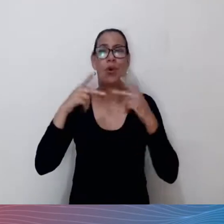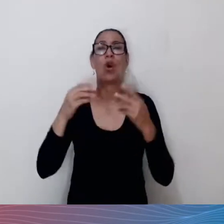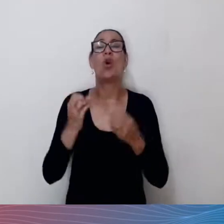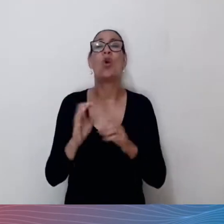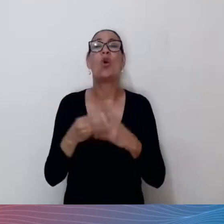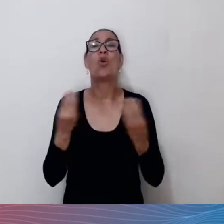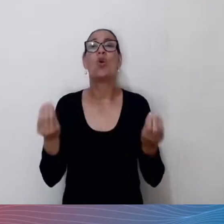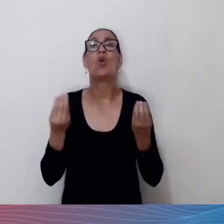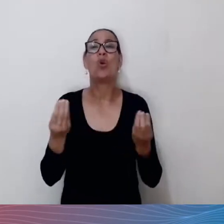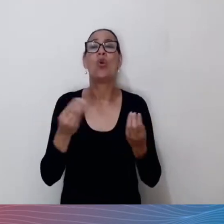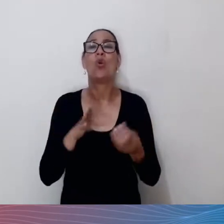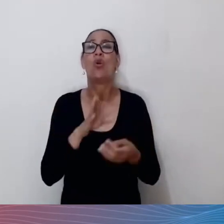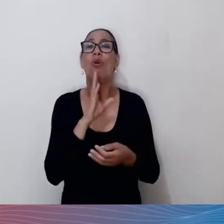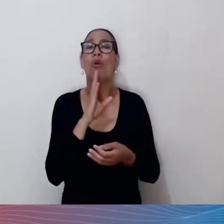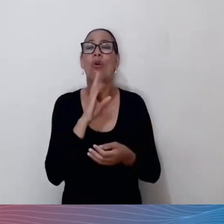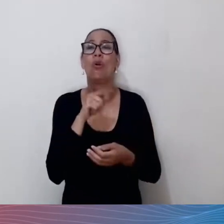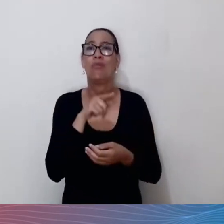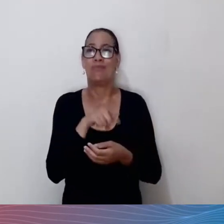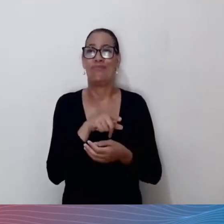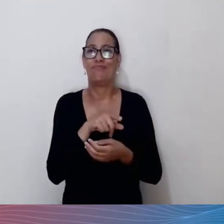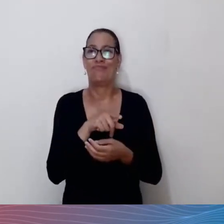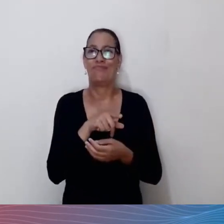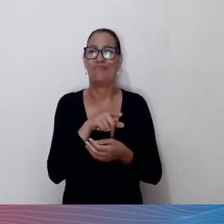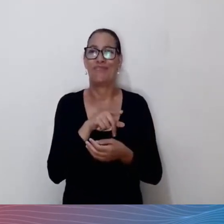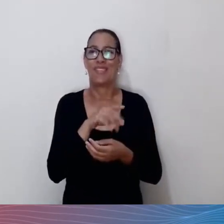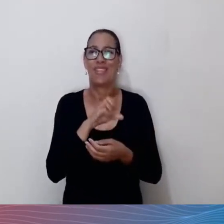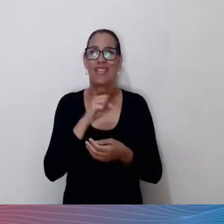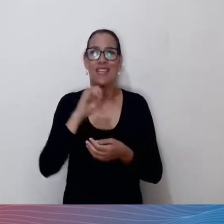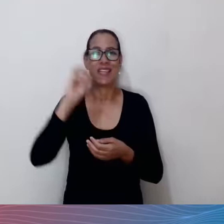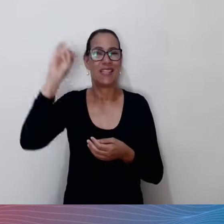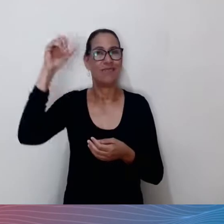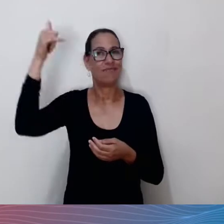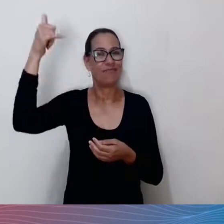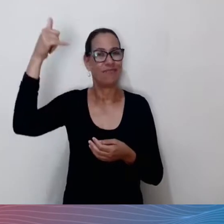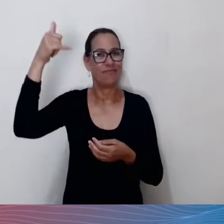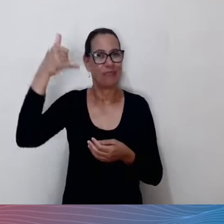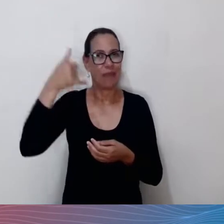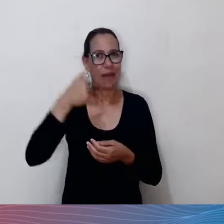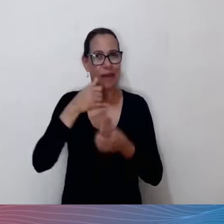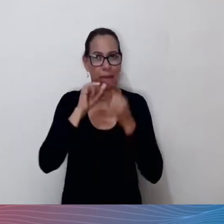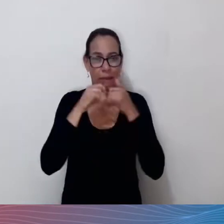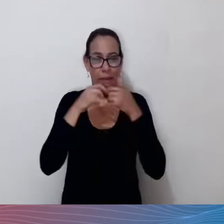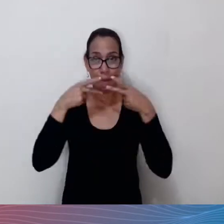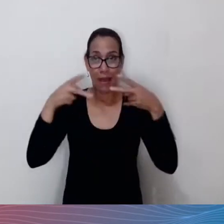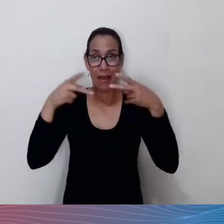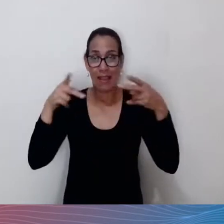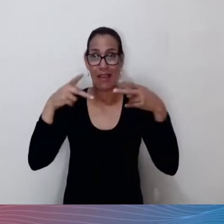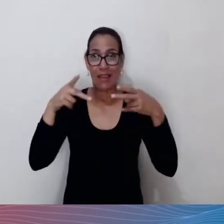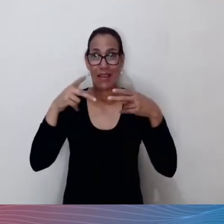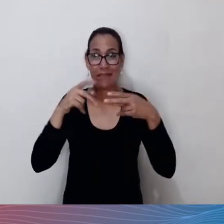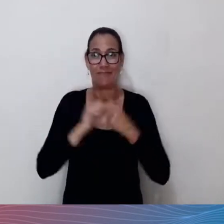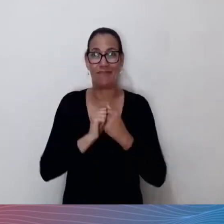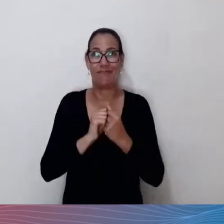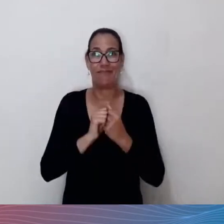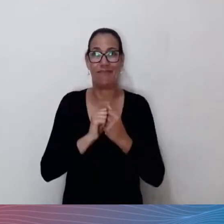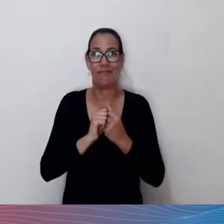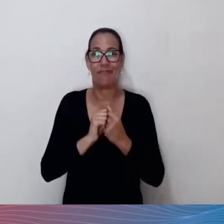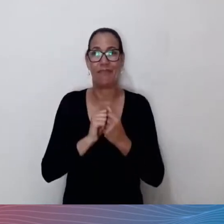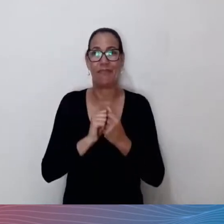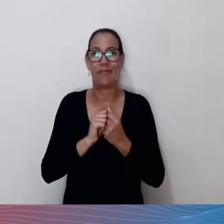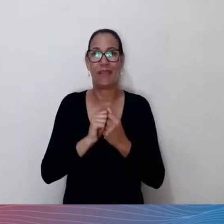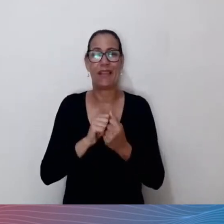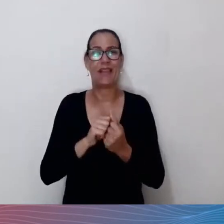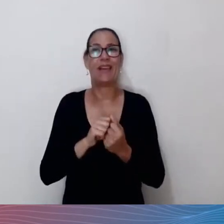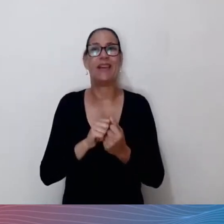falar tem que se cumprir. Se não cumprir, não é a palavra que o Senhor falou. Então isso é muito evidente o que